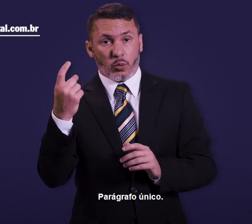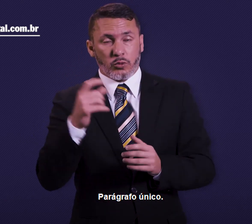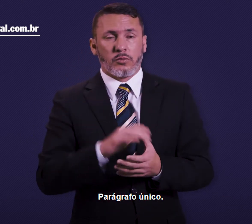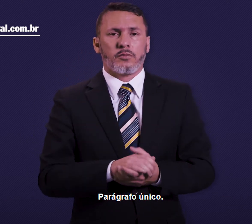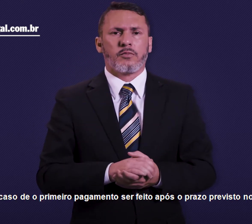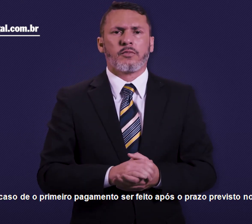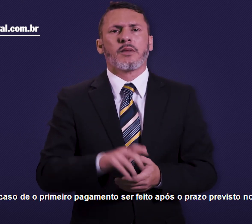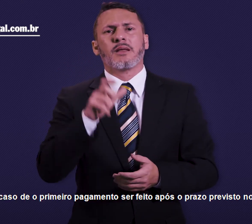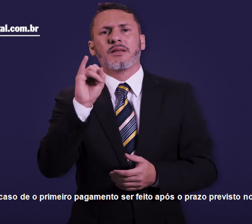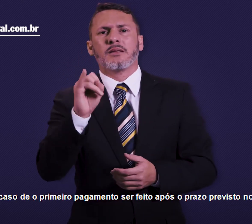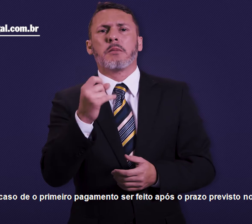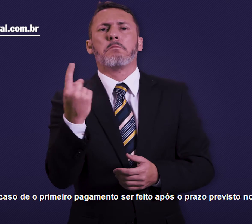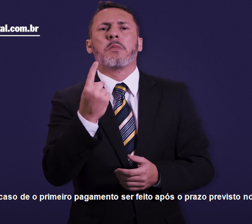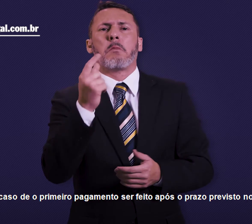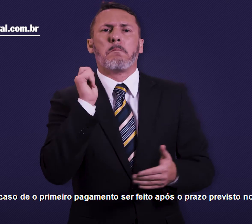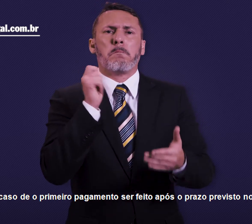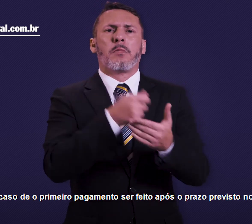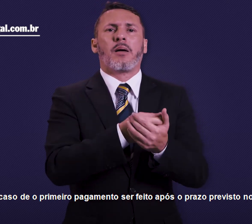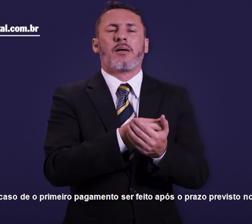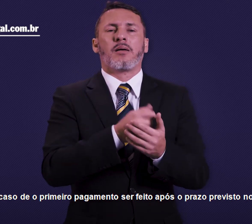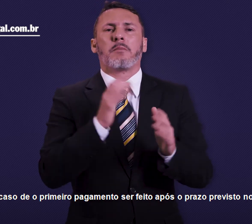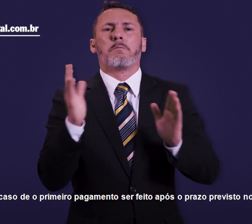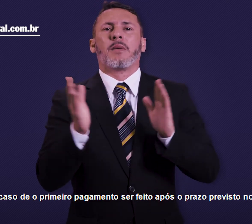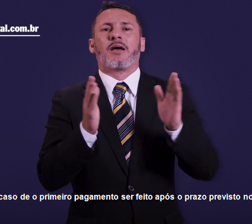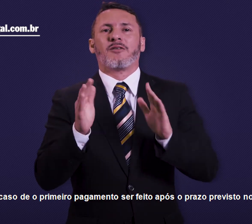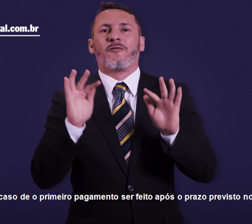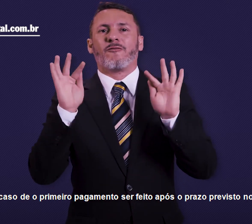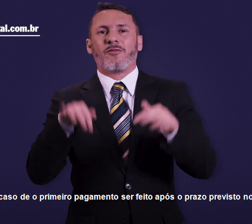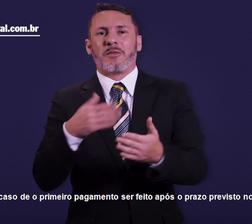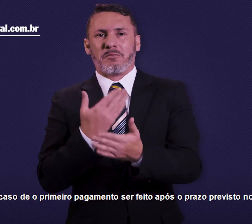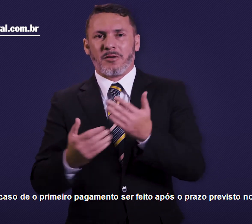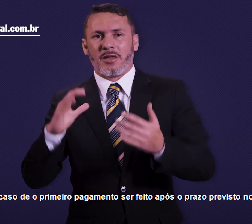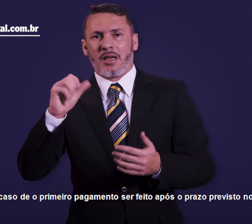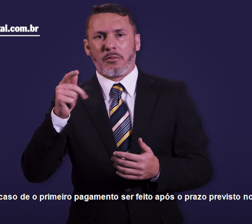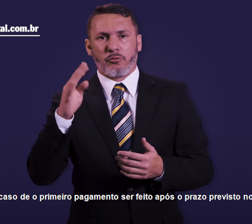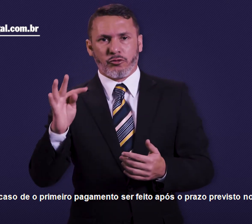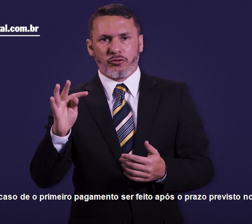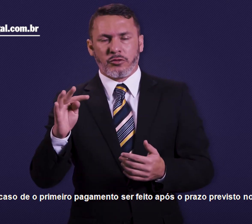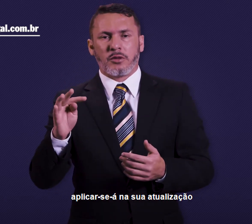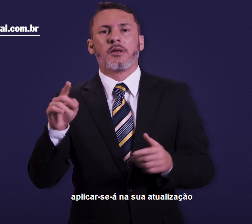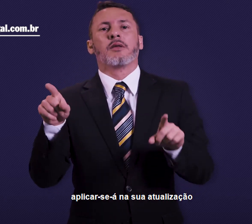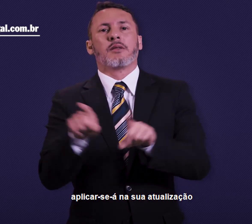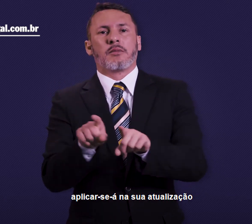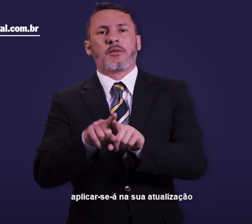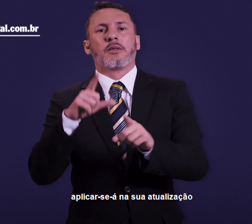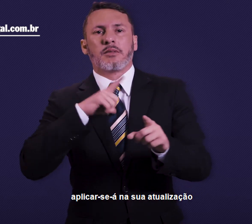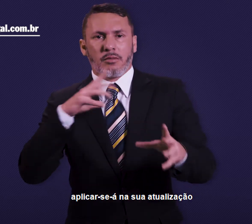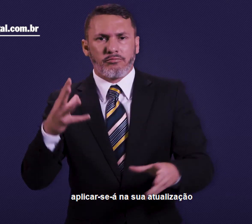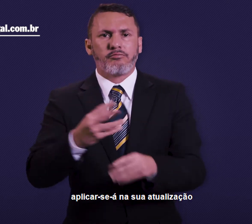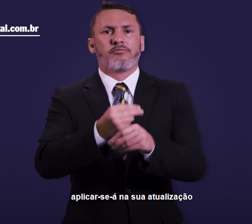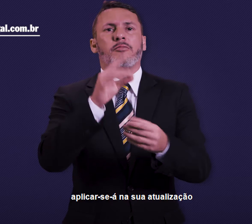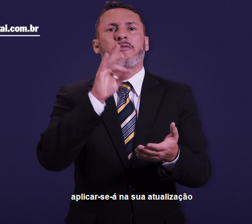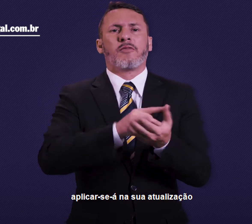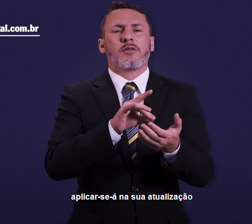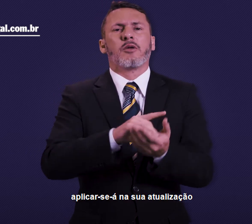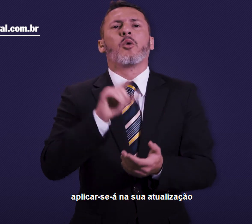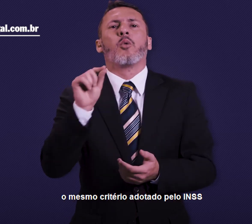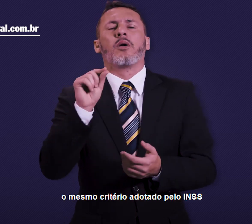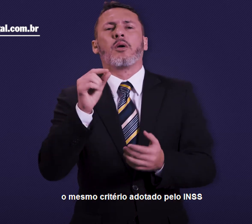único. No caso de o primeiro pagamento ser feito após o prazo previsto no caput, aplicar-se-á na sua atualização o